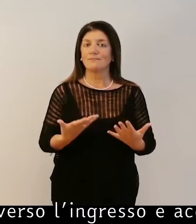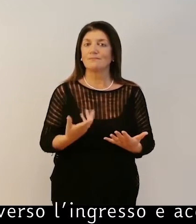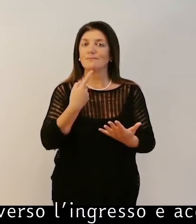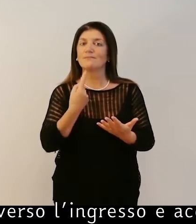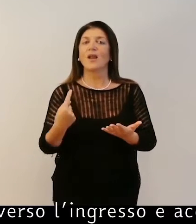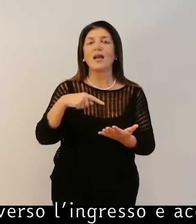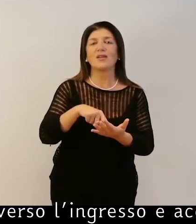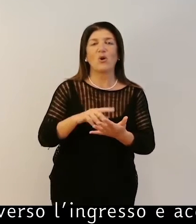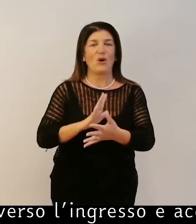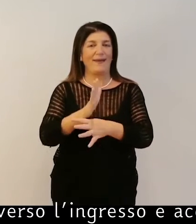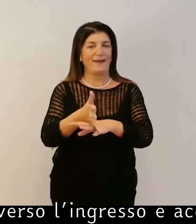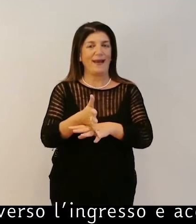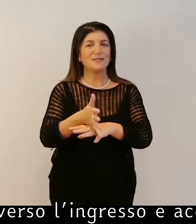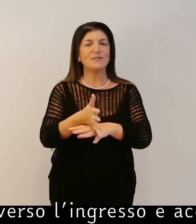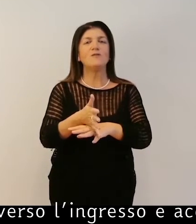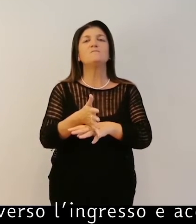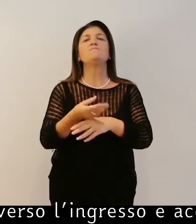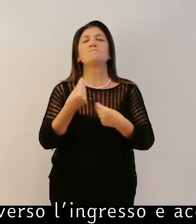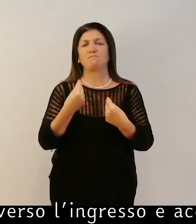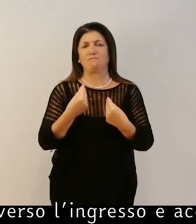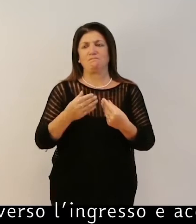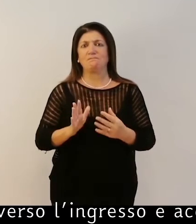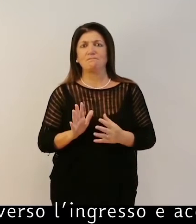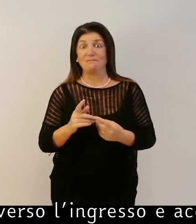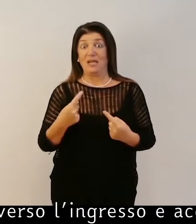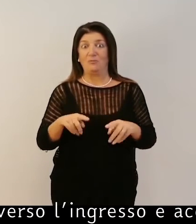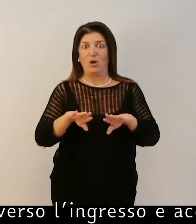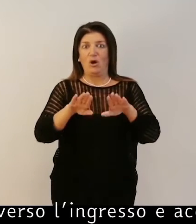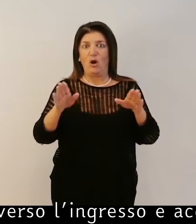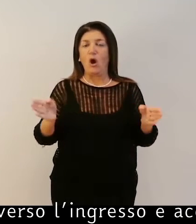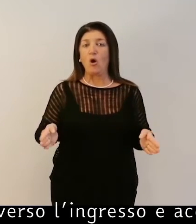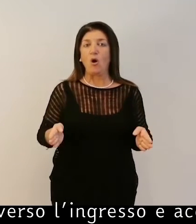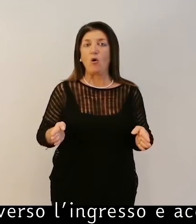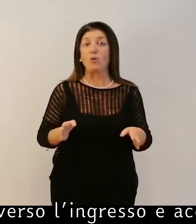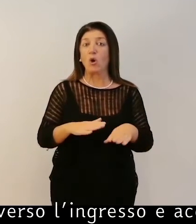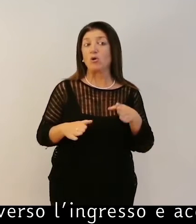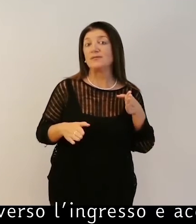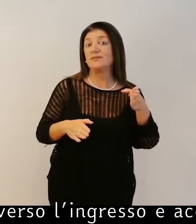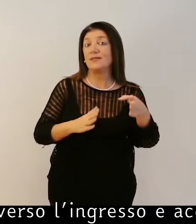Ritorniamo verso l'ingresso e accediamo alle cappelle sul lato sinistro della navata.